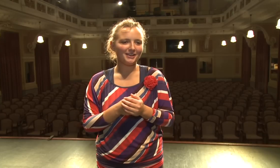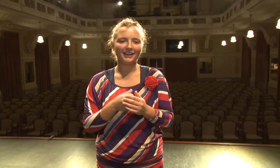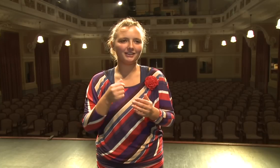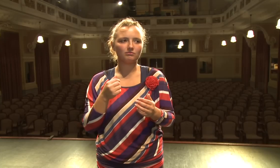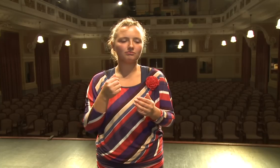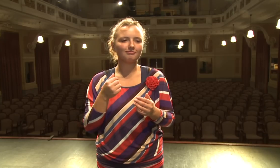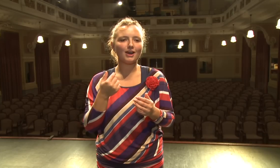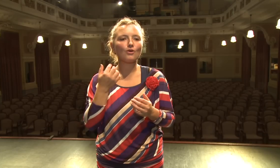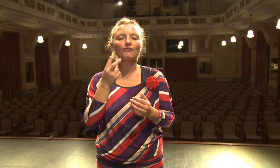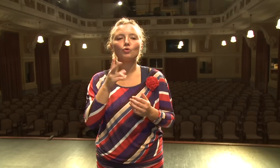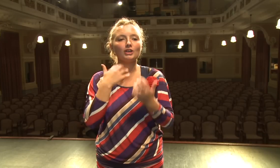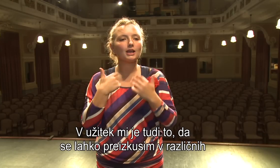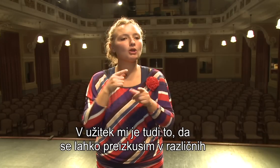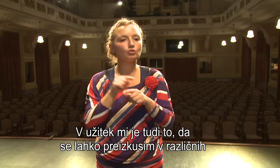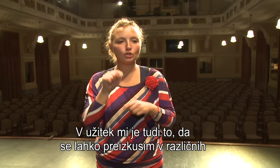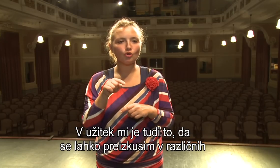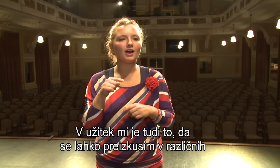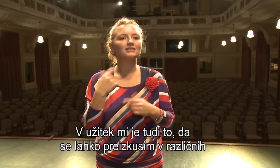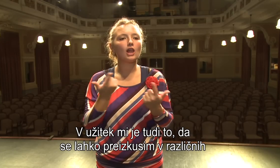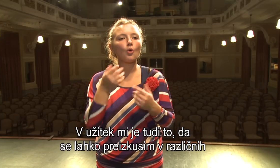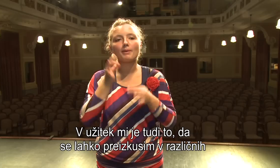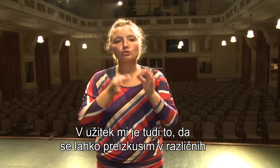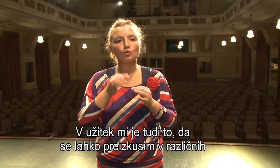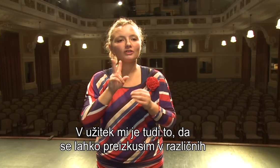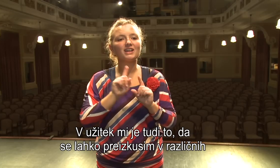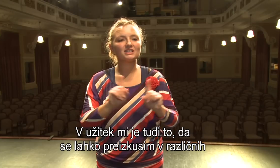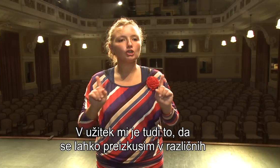In v užitek mi je tudi to, da te lahko preizkušam v različnih